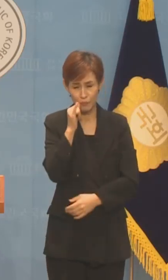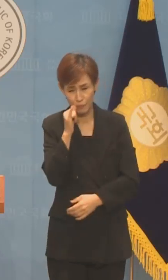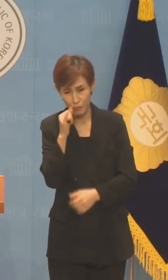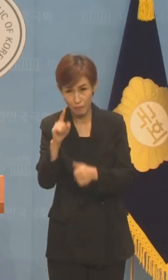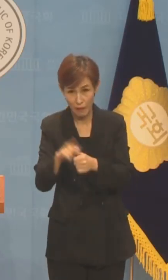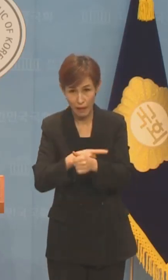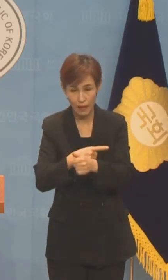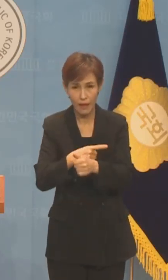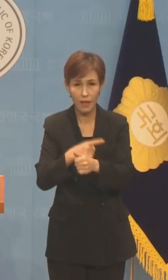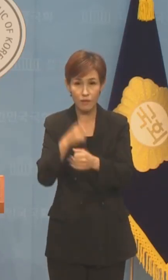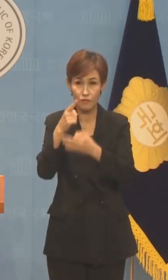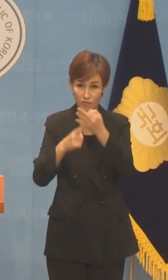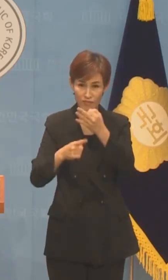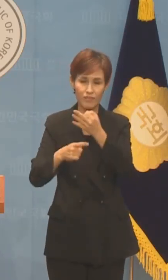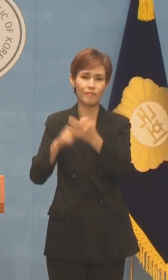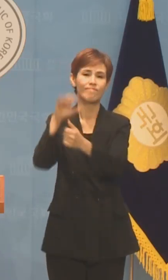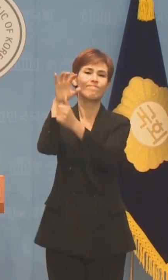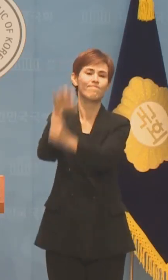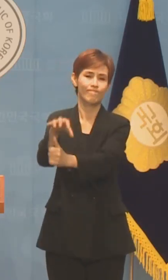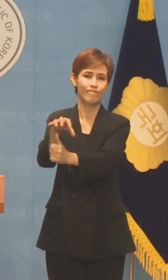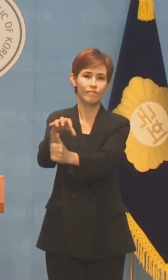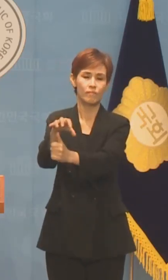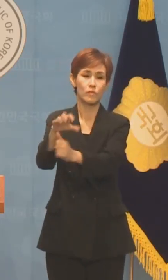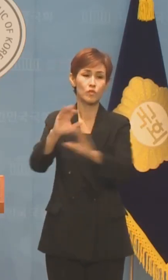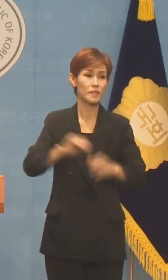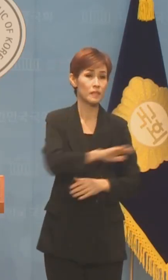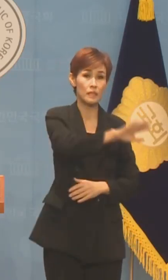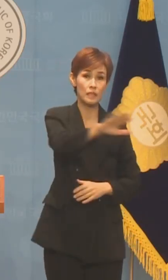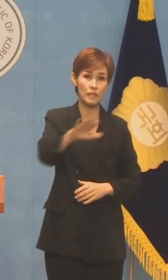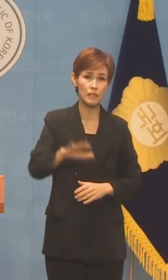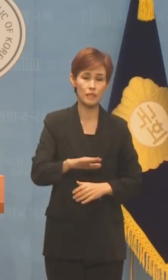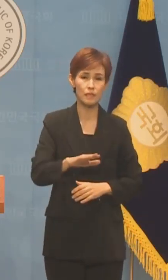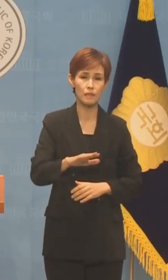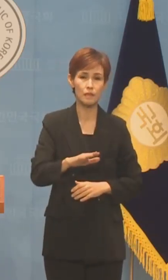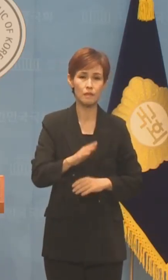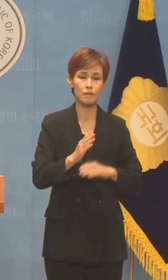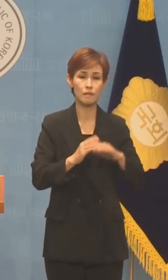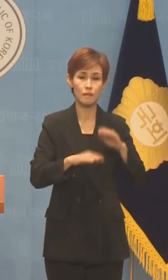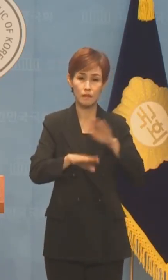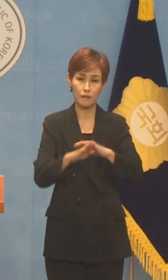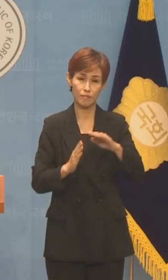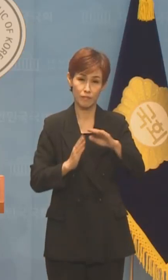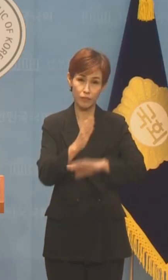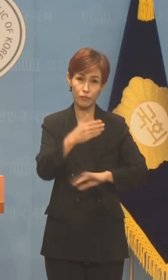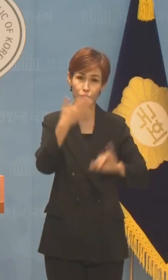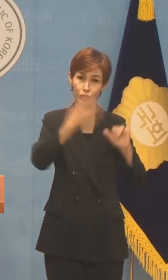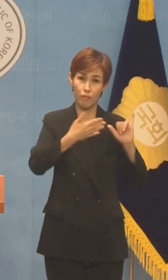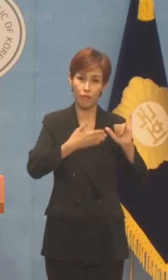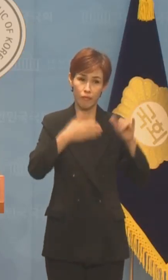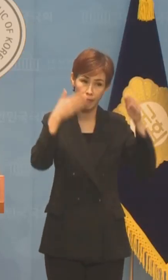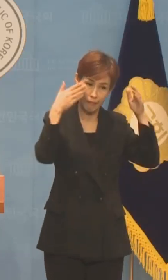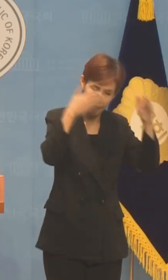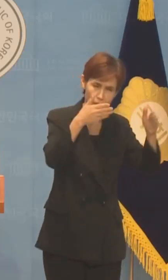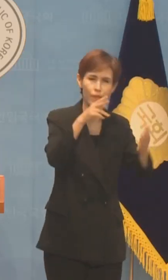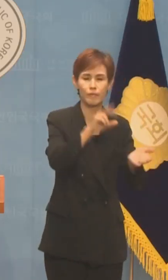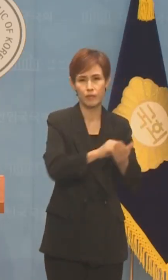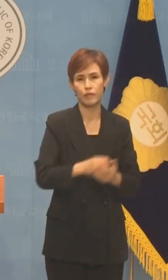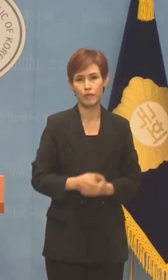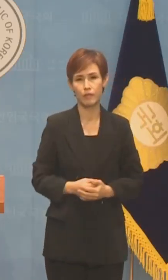본인은 구치소 행위요, 애꿎은 국민은 극우 유튜버들의 노예가 됐습니다. 최근